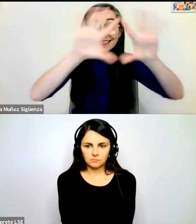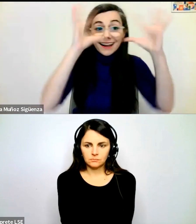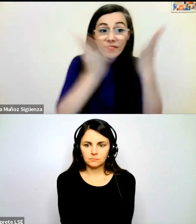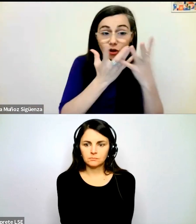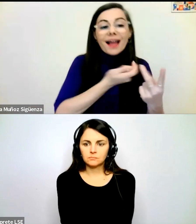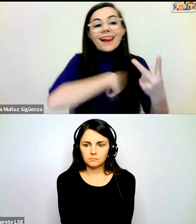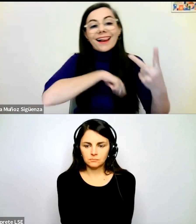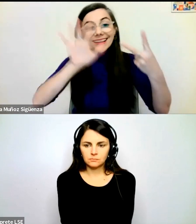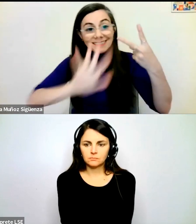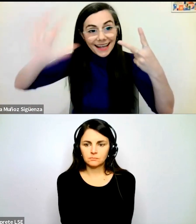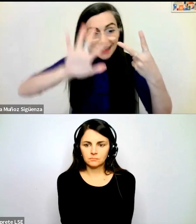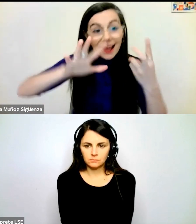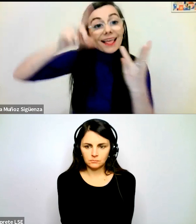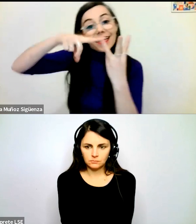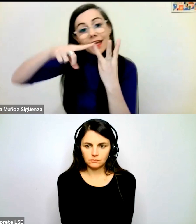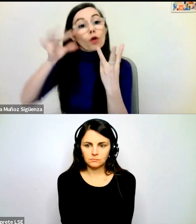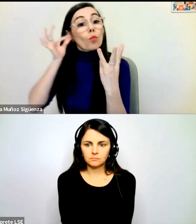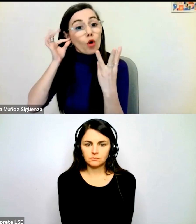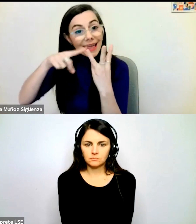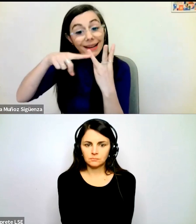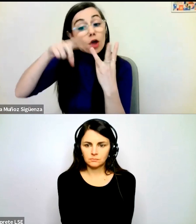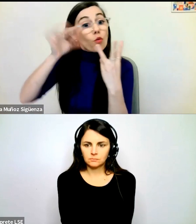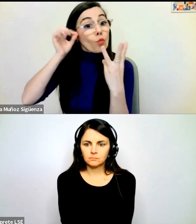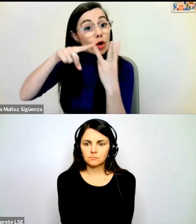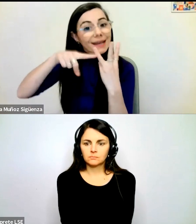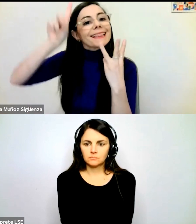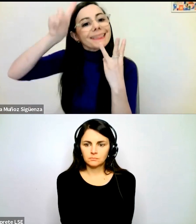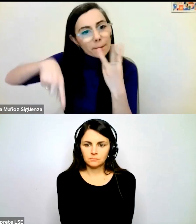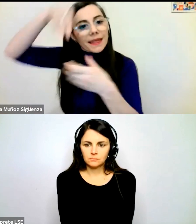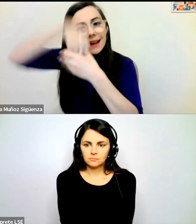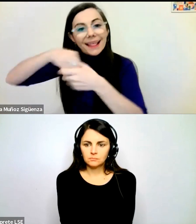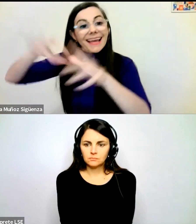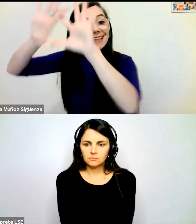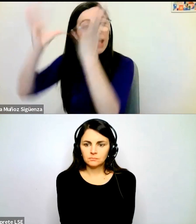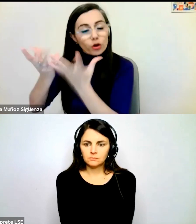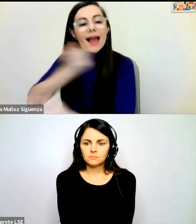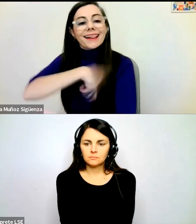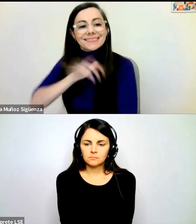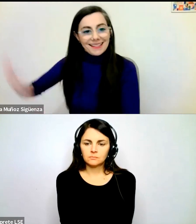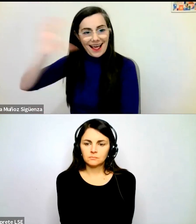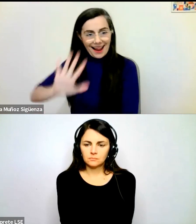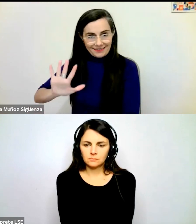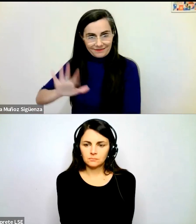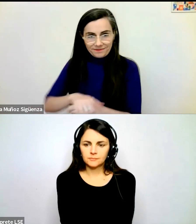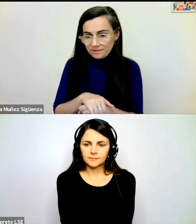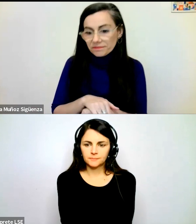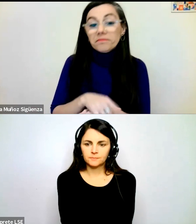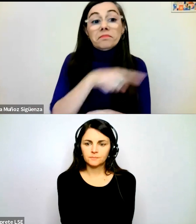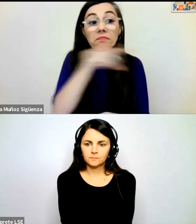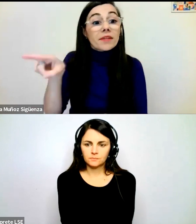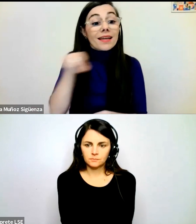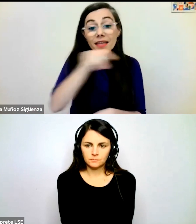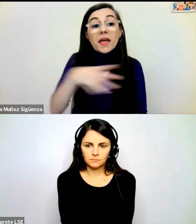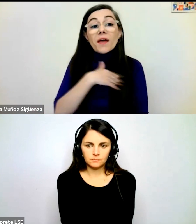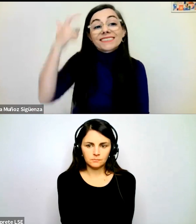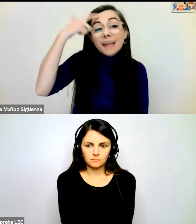personas sordas. Estamos hablando a nivel de convenciones internacionales, legislación estatal y legislación estatal en igualdad de género.